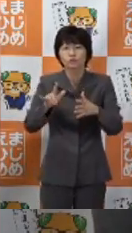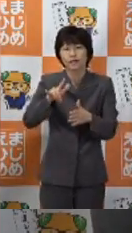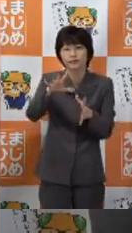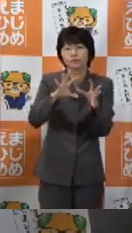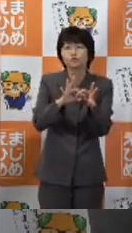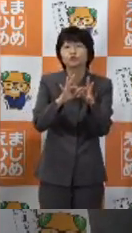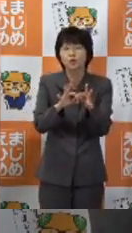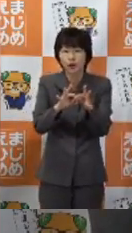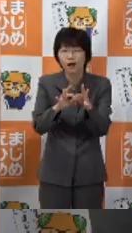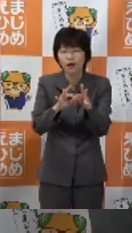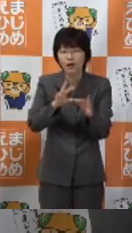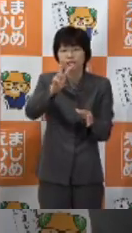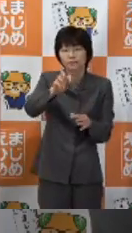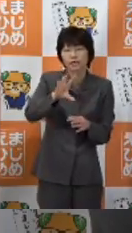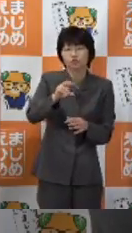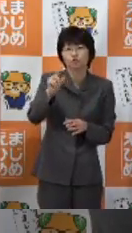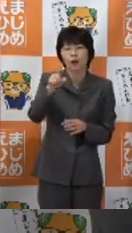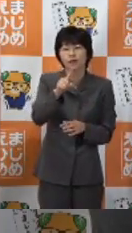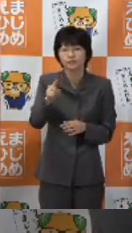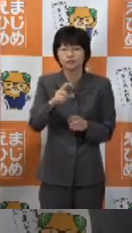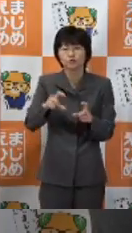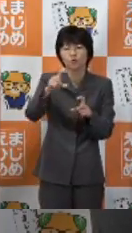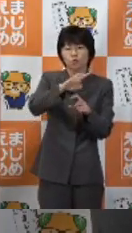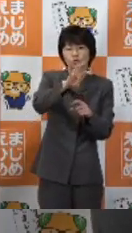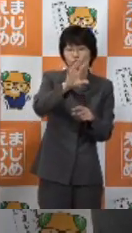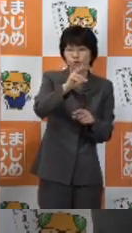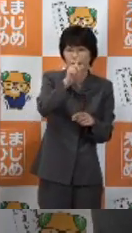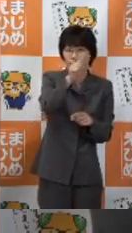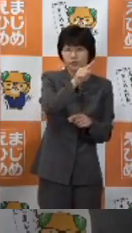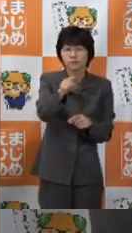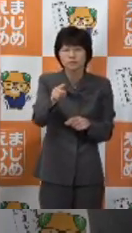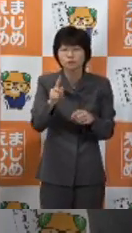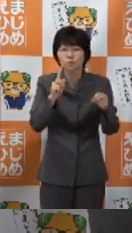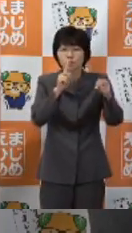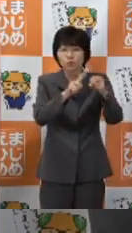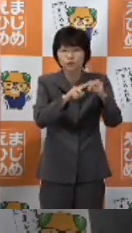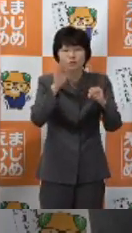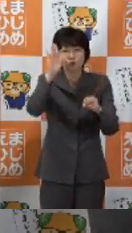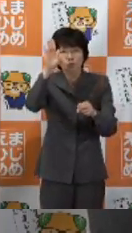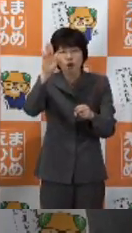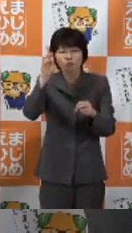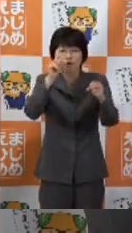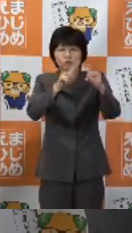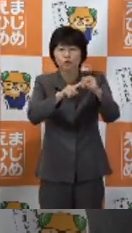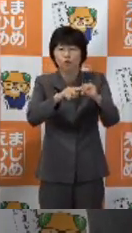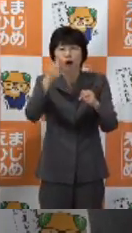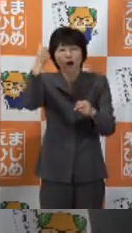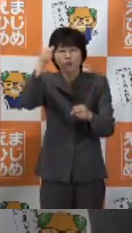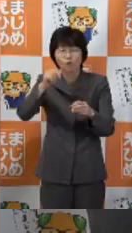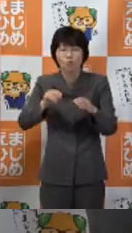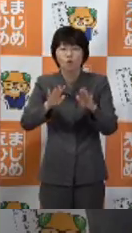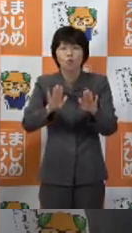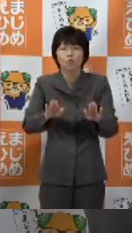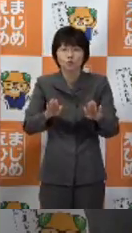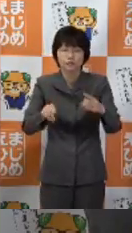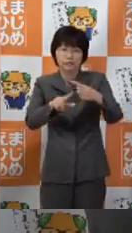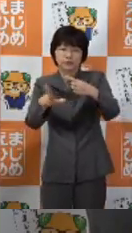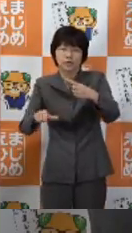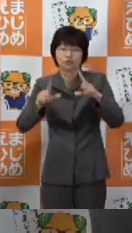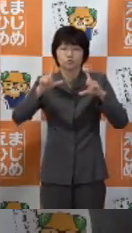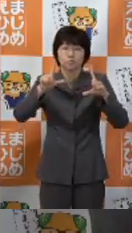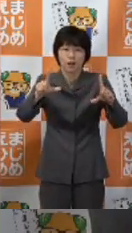なる387万としこのうち国際性については30万人道路10万人を目指す将来